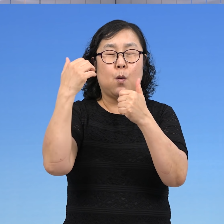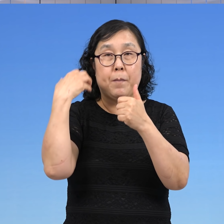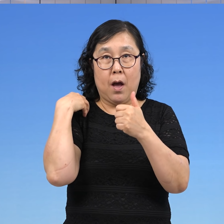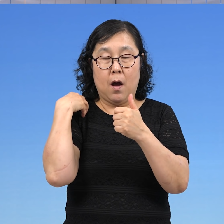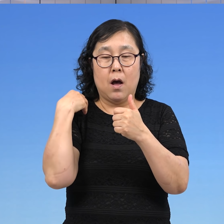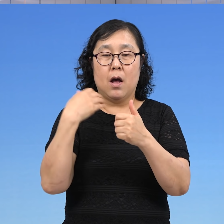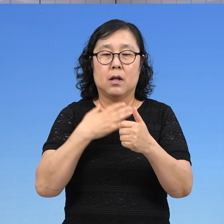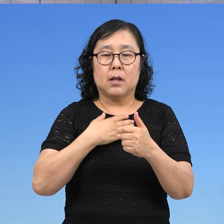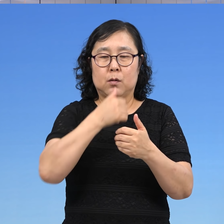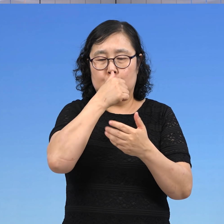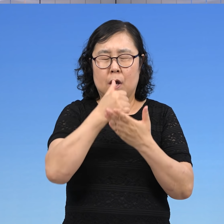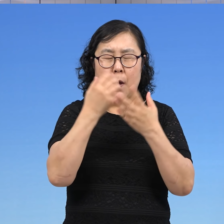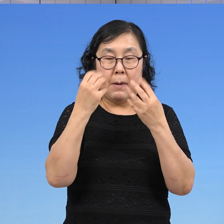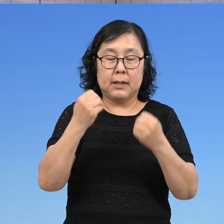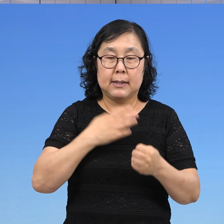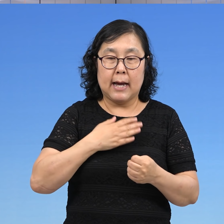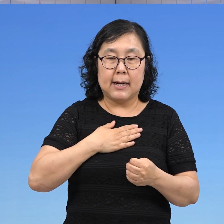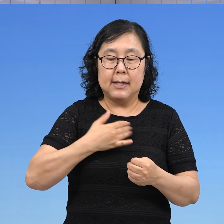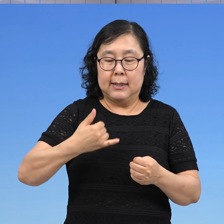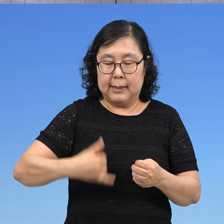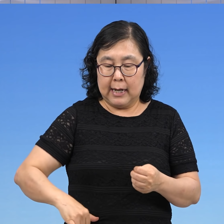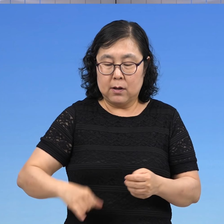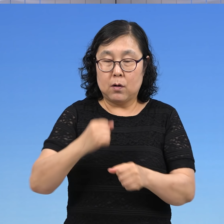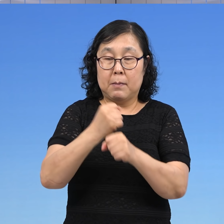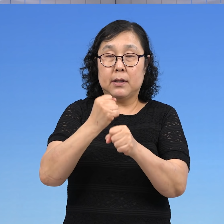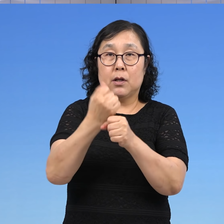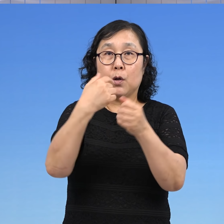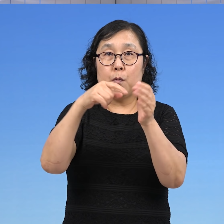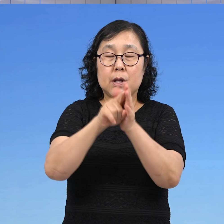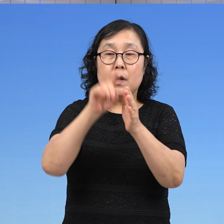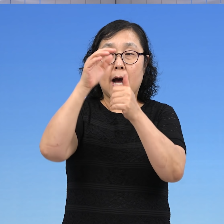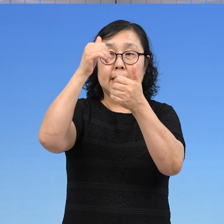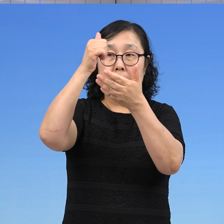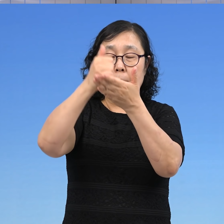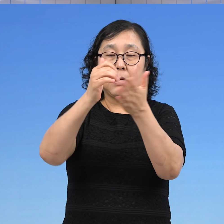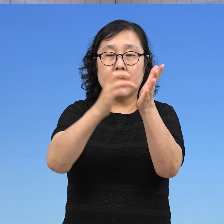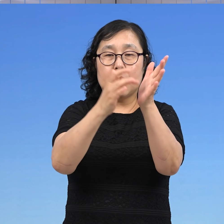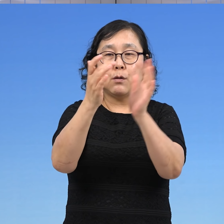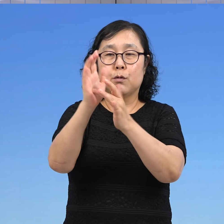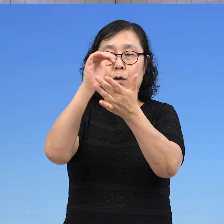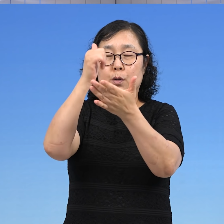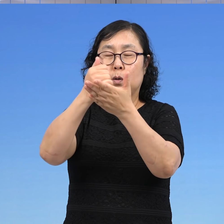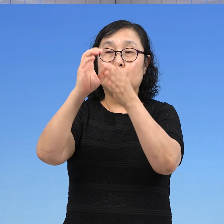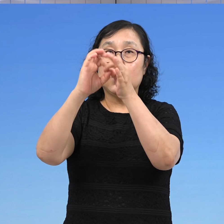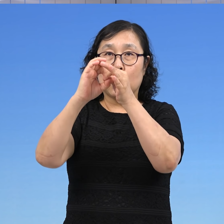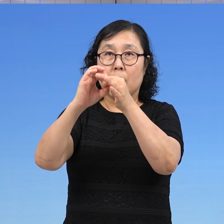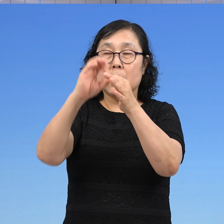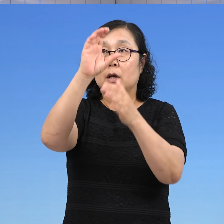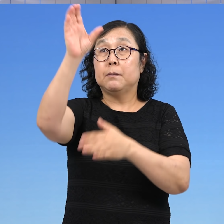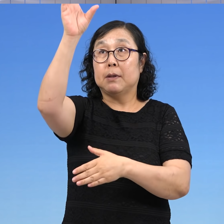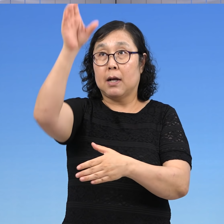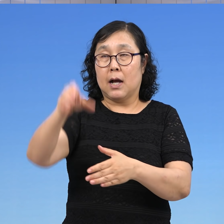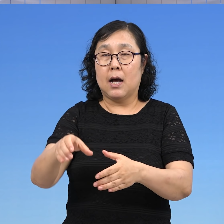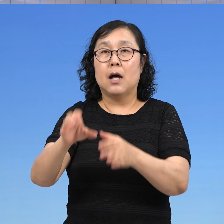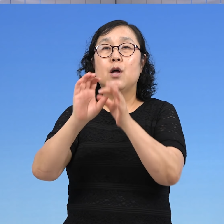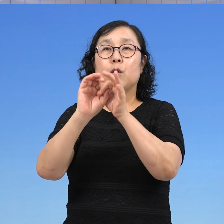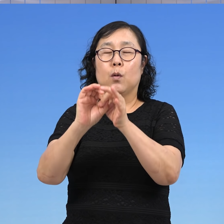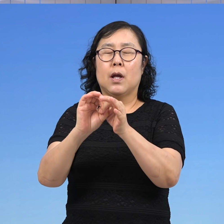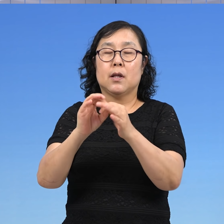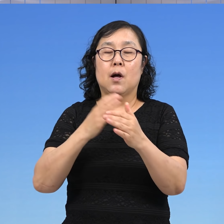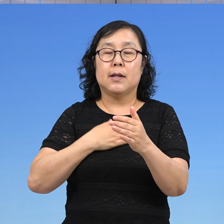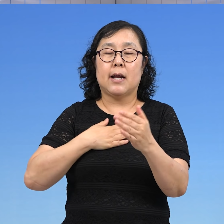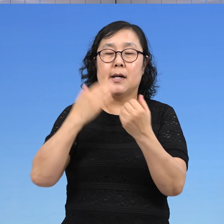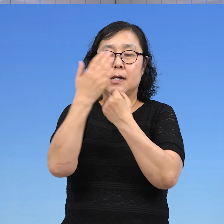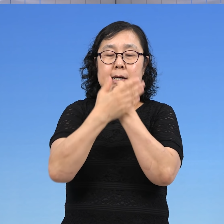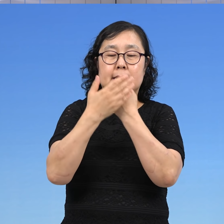소명 자격 없는 나를 자녀 삼아 주시기 위하여 하나님이 예수 그리스도를 통하여 십자가를 통하여